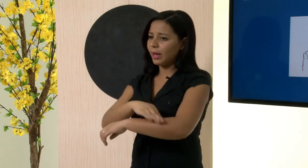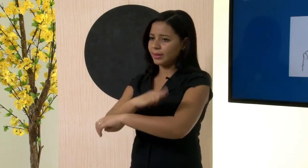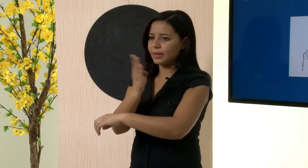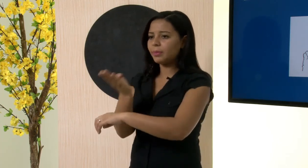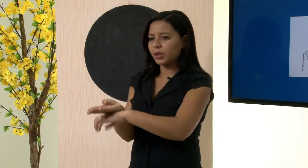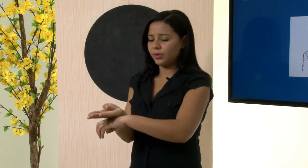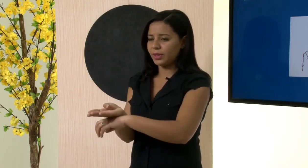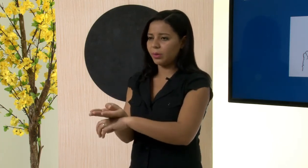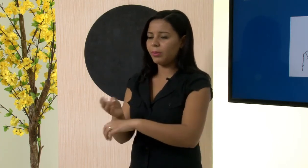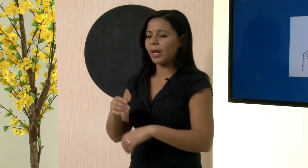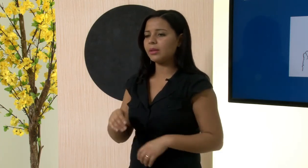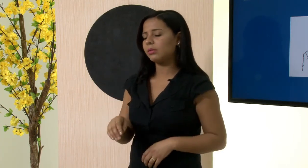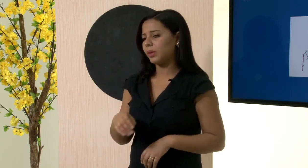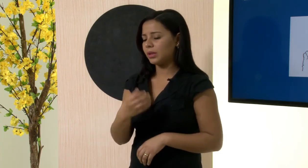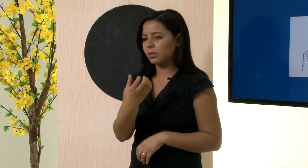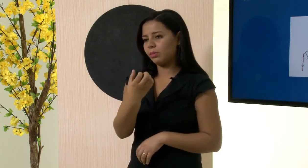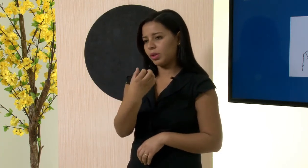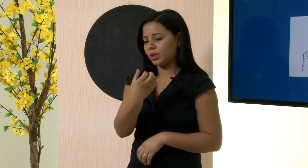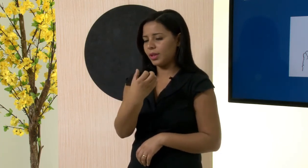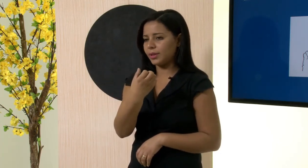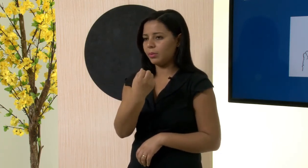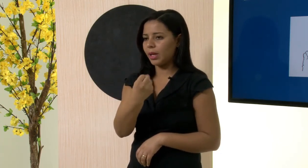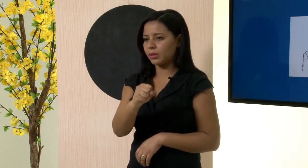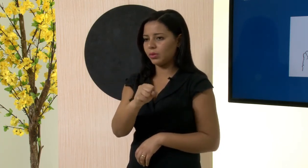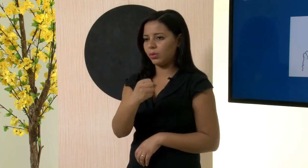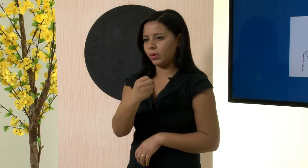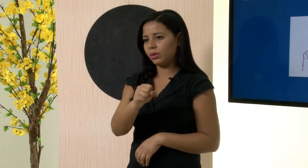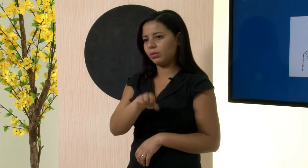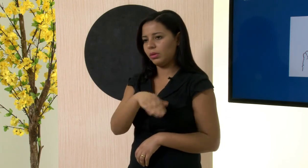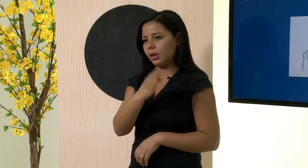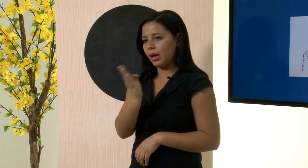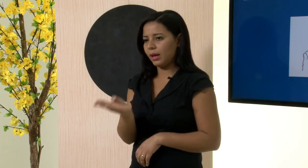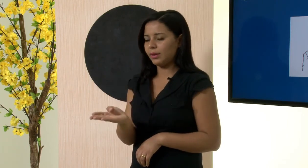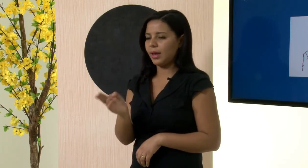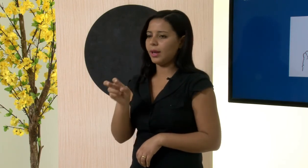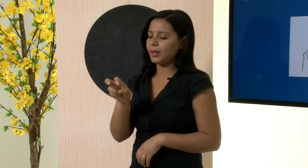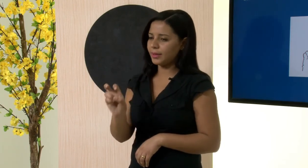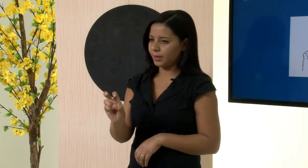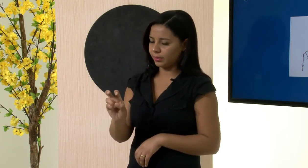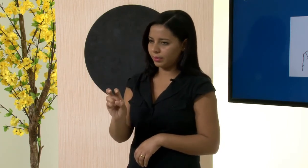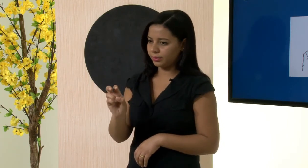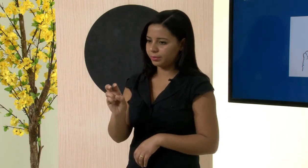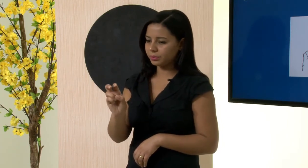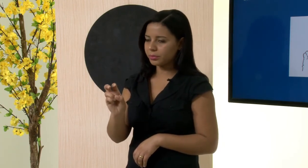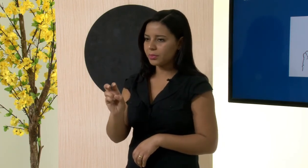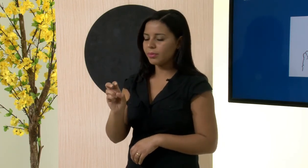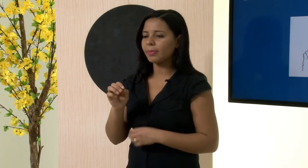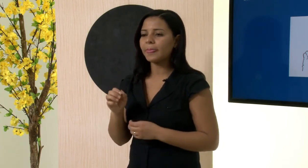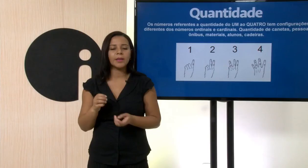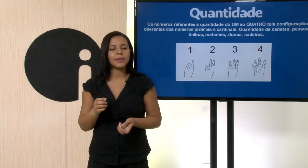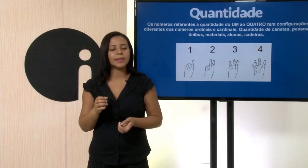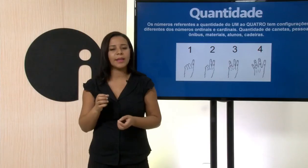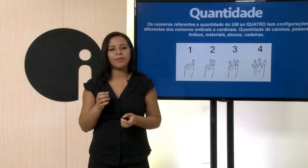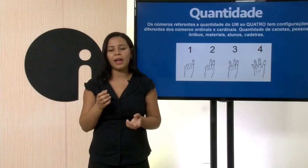Às vezes pode fazer com o braço, mas pode ser sem o braço. 8 até às 5. Se quiser falar